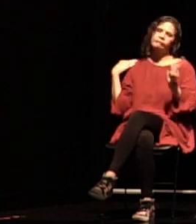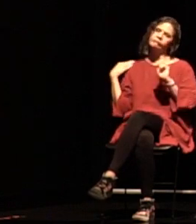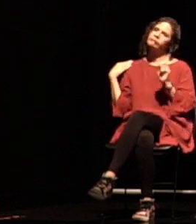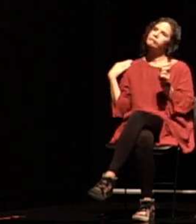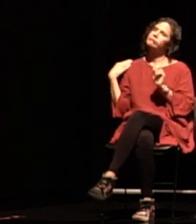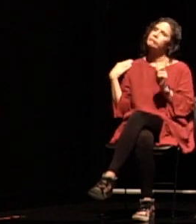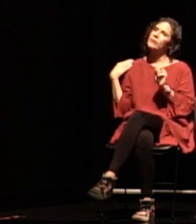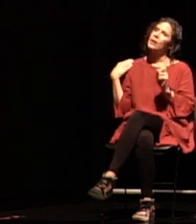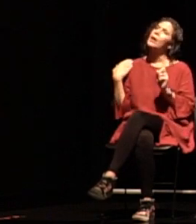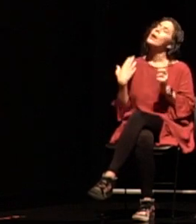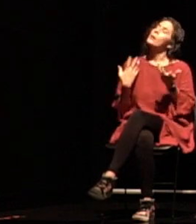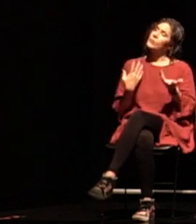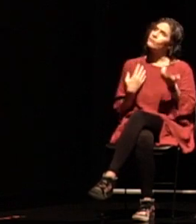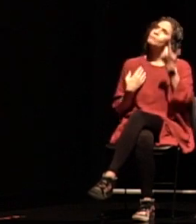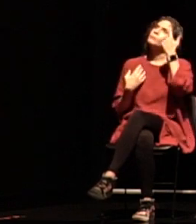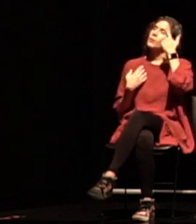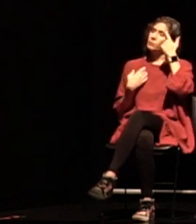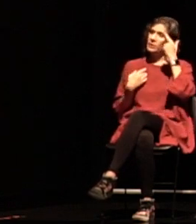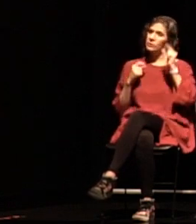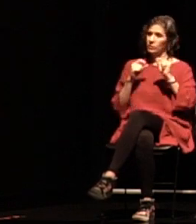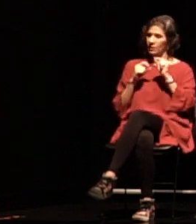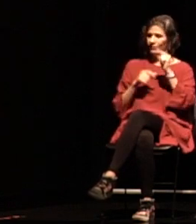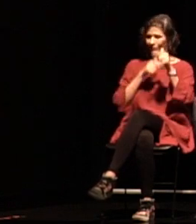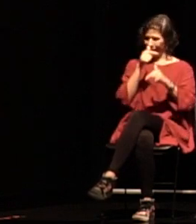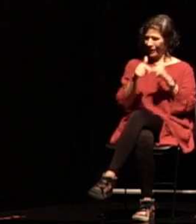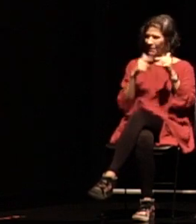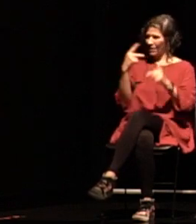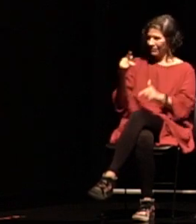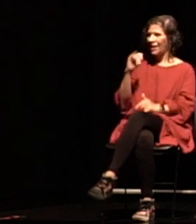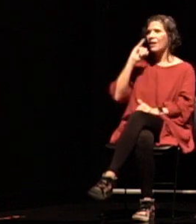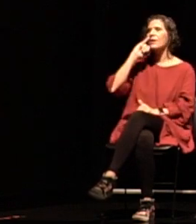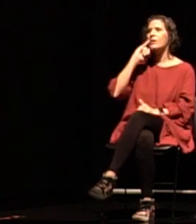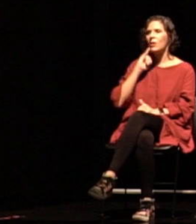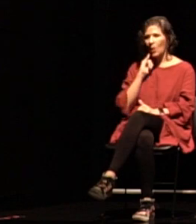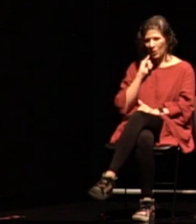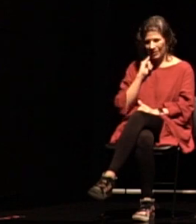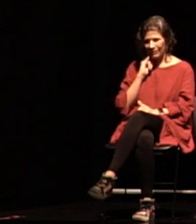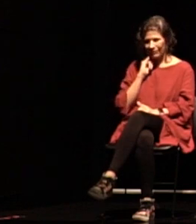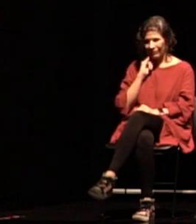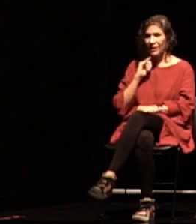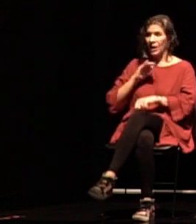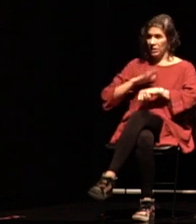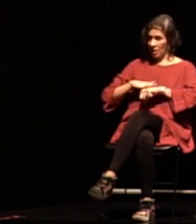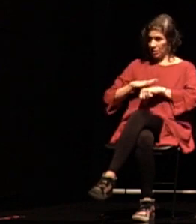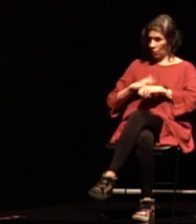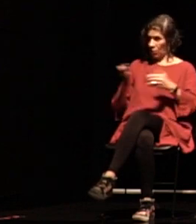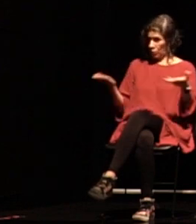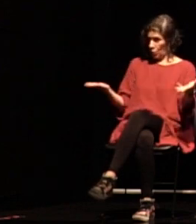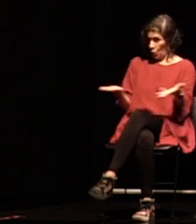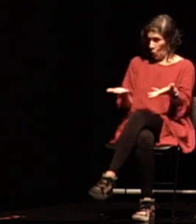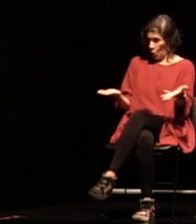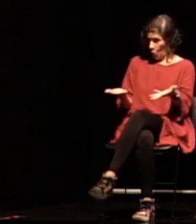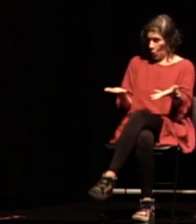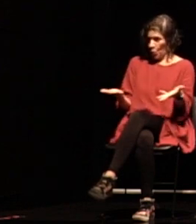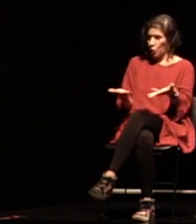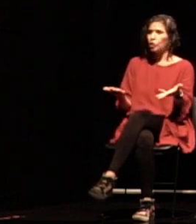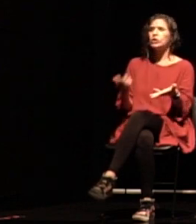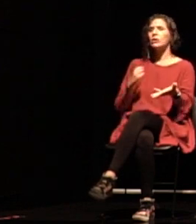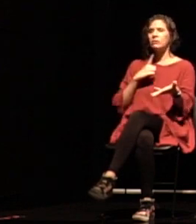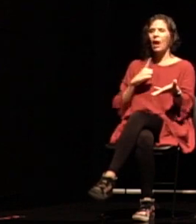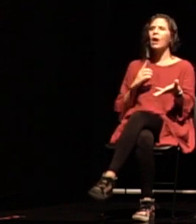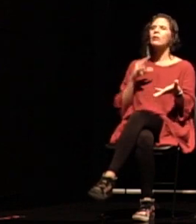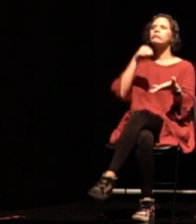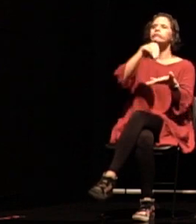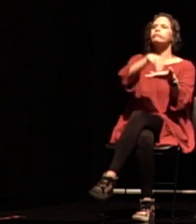uma... Evidentemente, o trabalho da Iole, nesse momento, ele está posto, né, para um